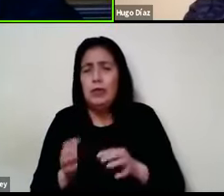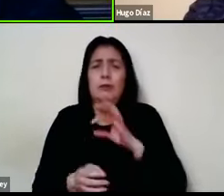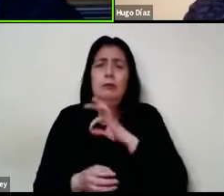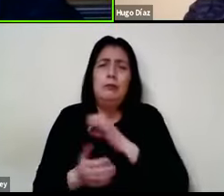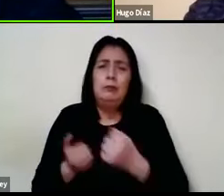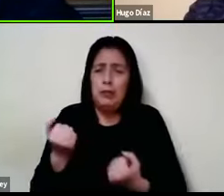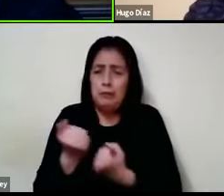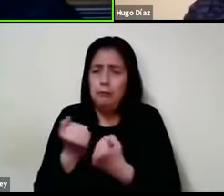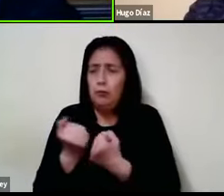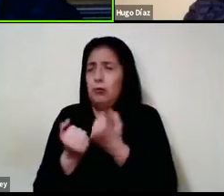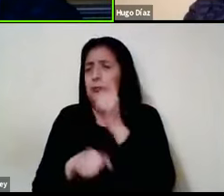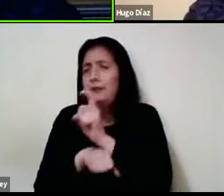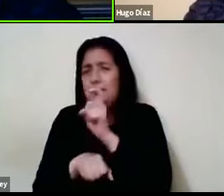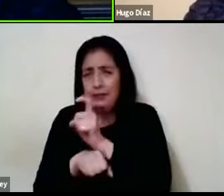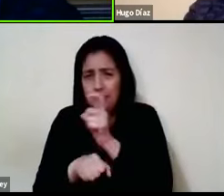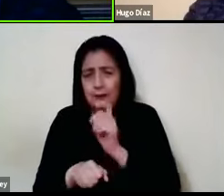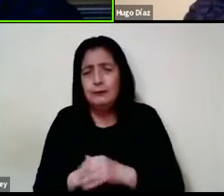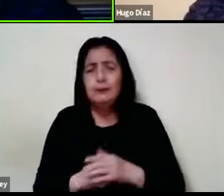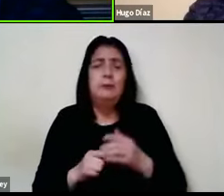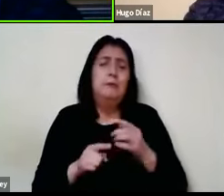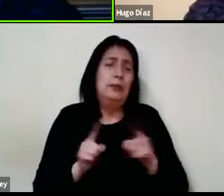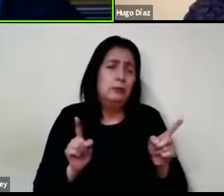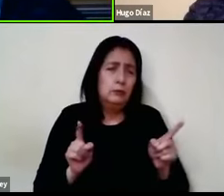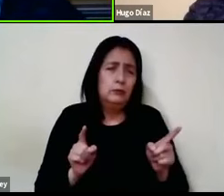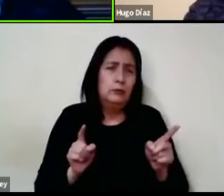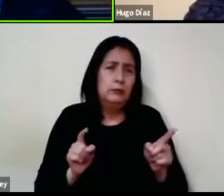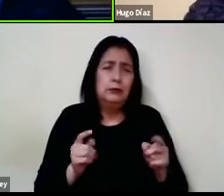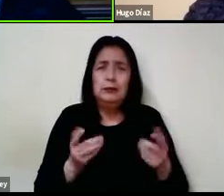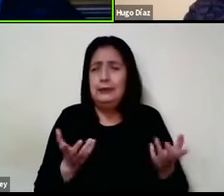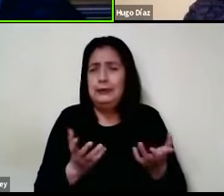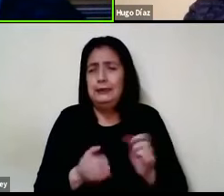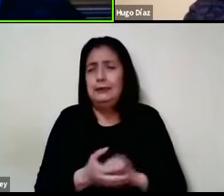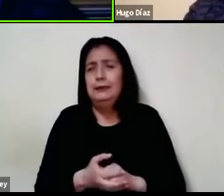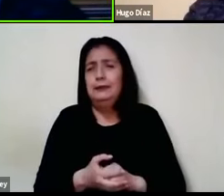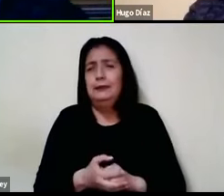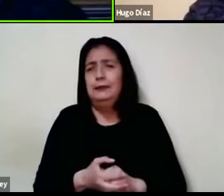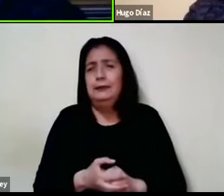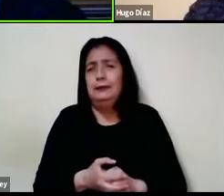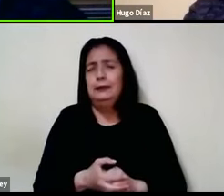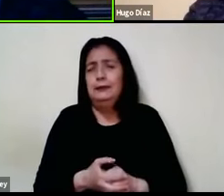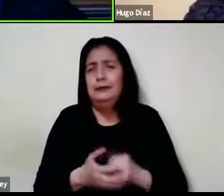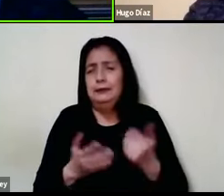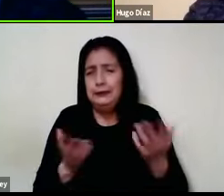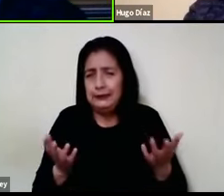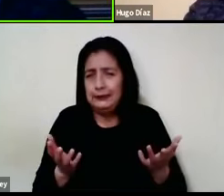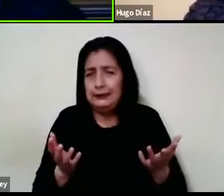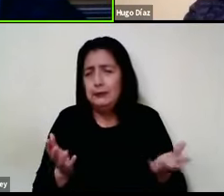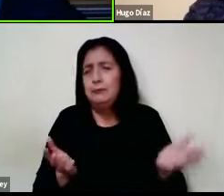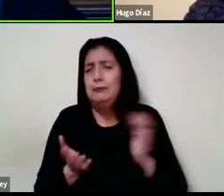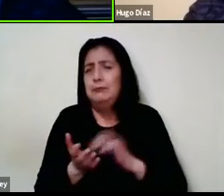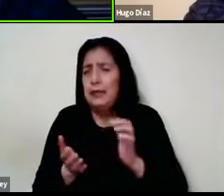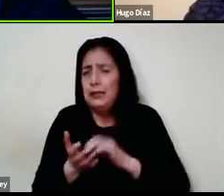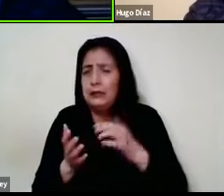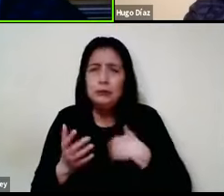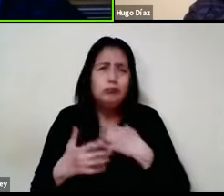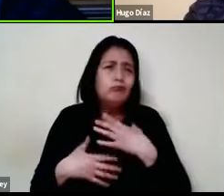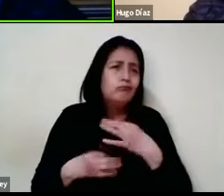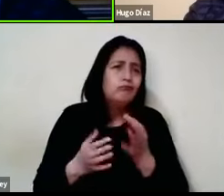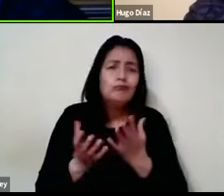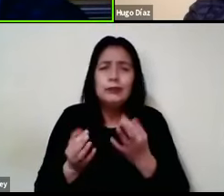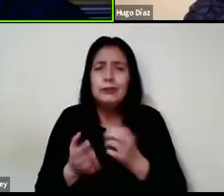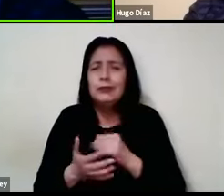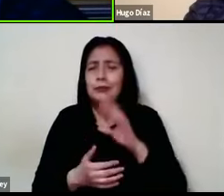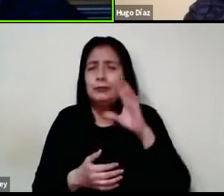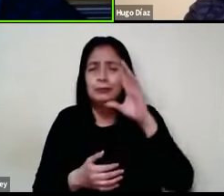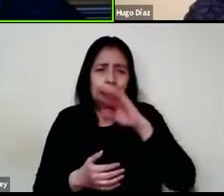apoyo pedagógico. Pero ya se está generando más expectativa. los chicos